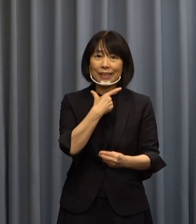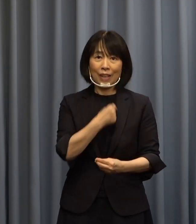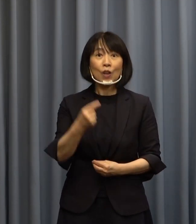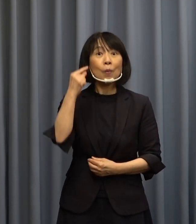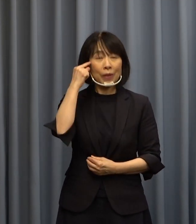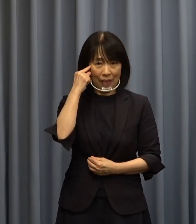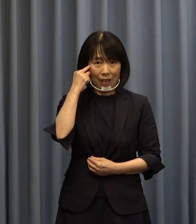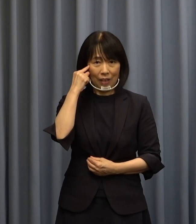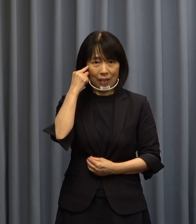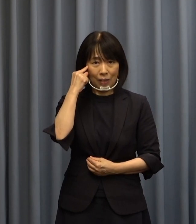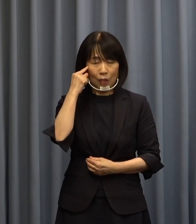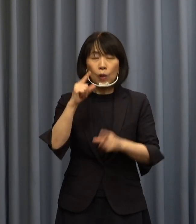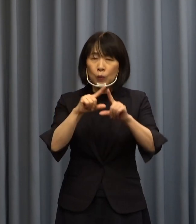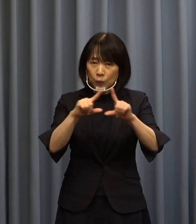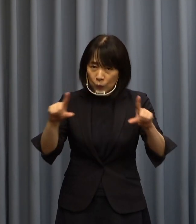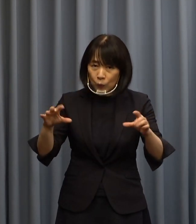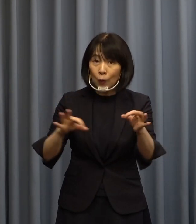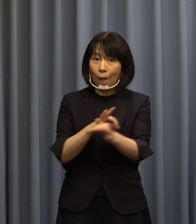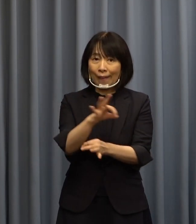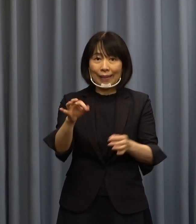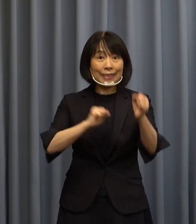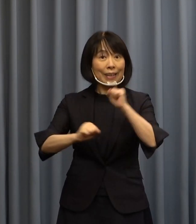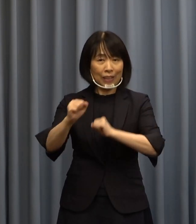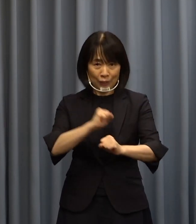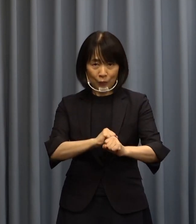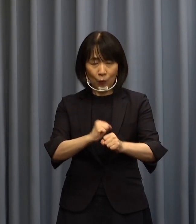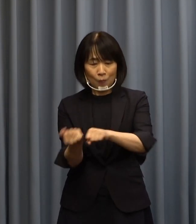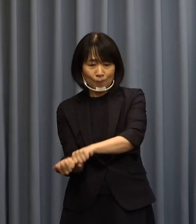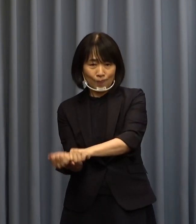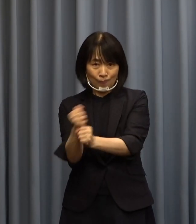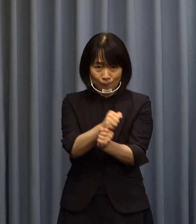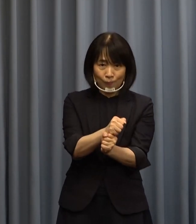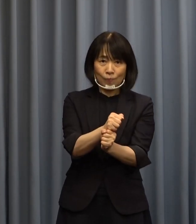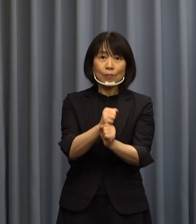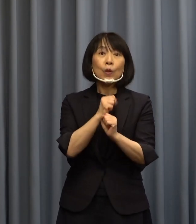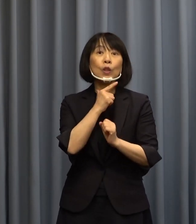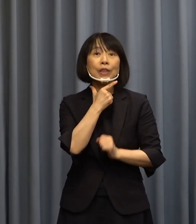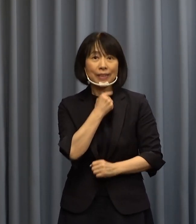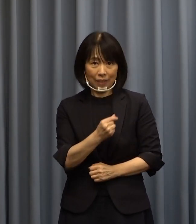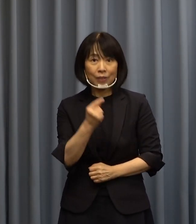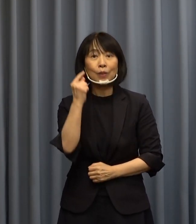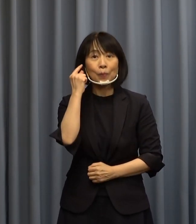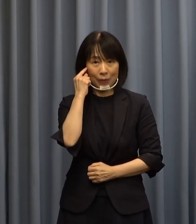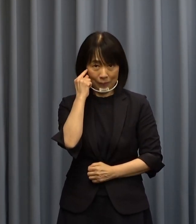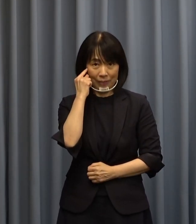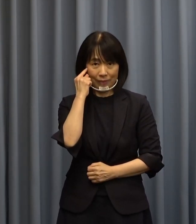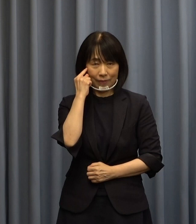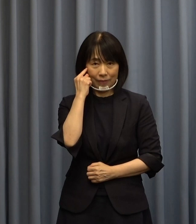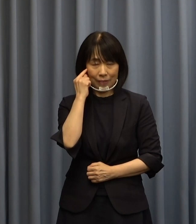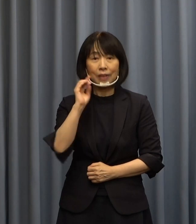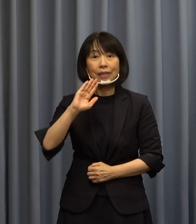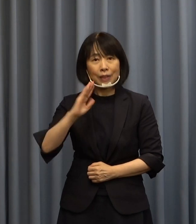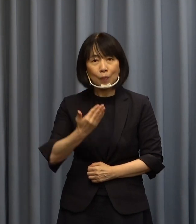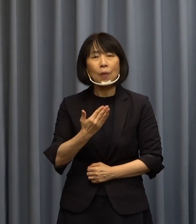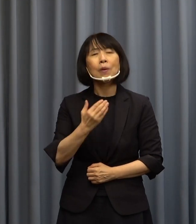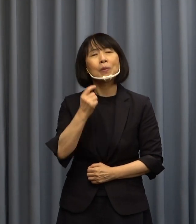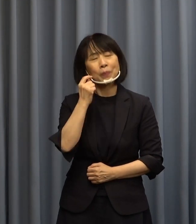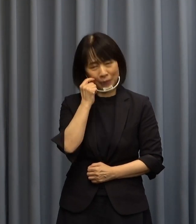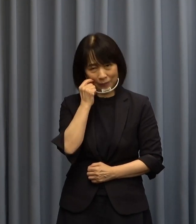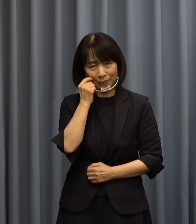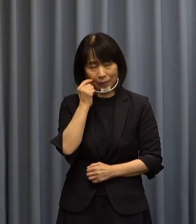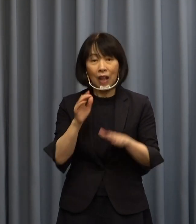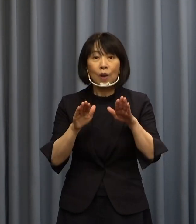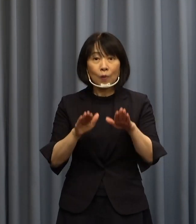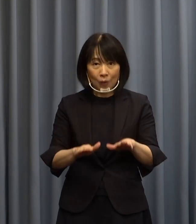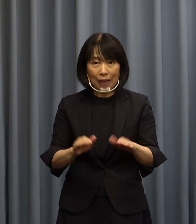り通常の経済社会活動を早く実現したいと思っていることは事実ですが、特に今回は埼玉